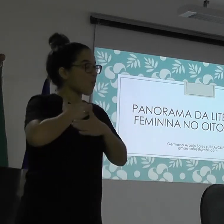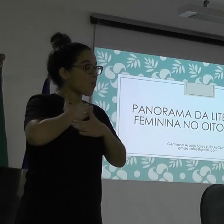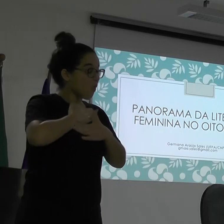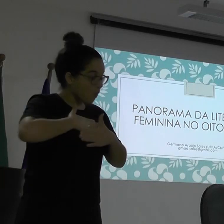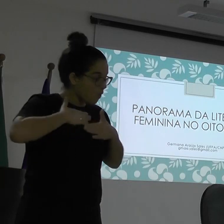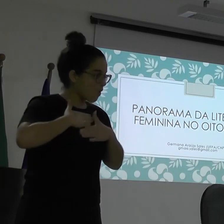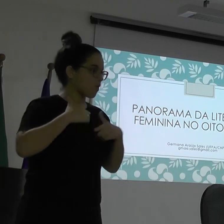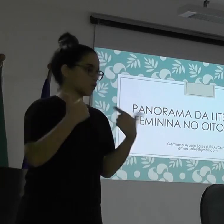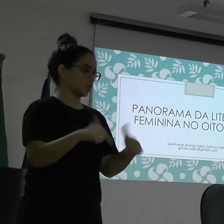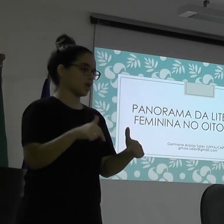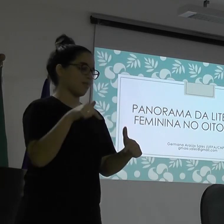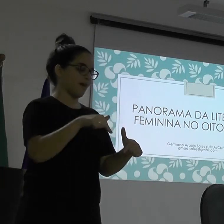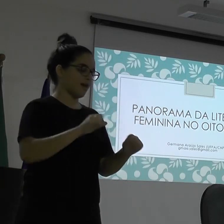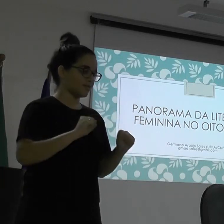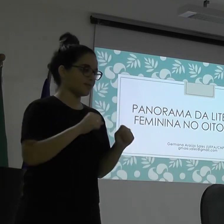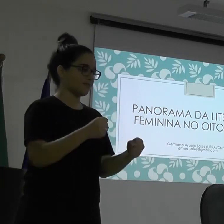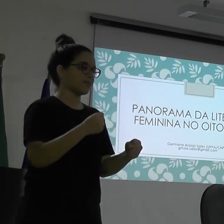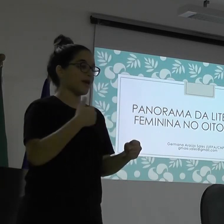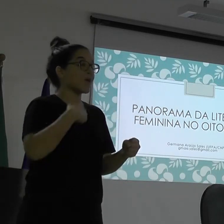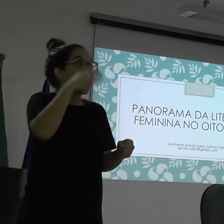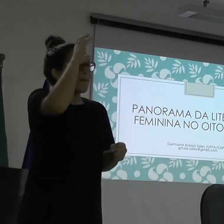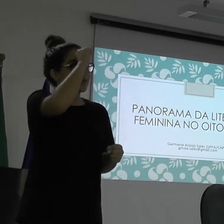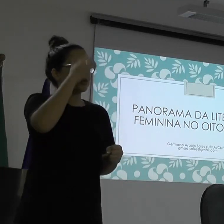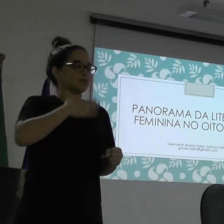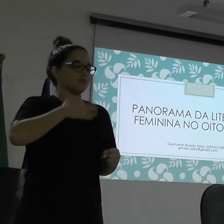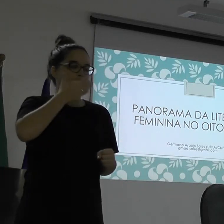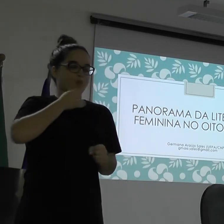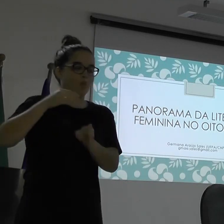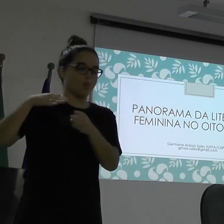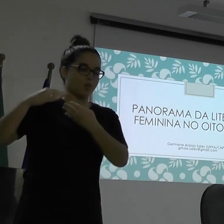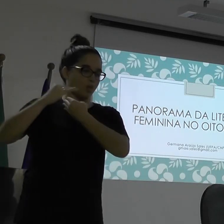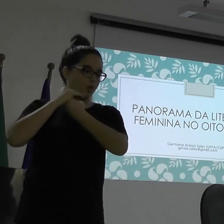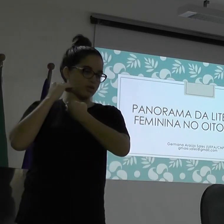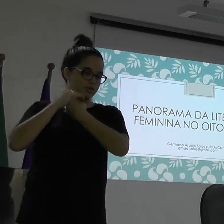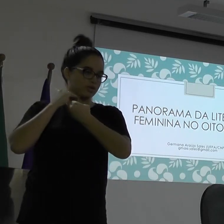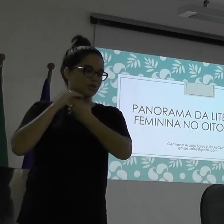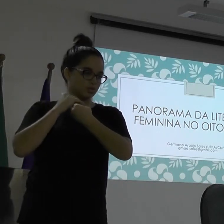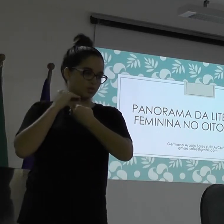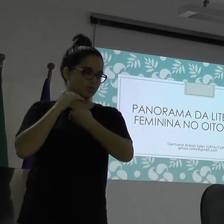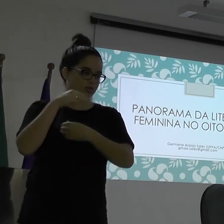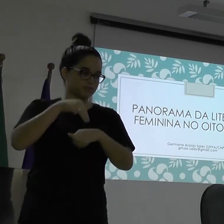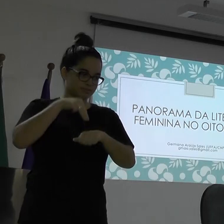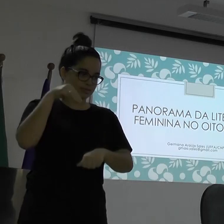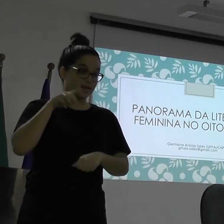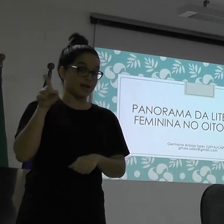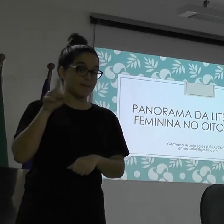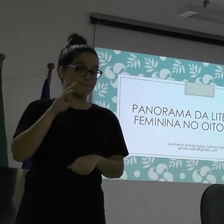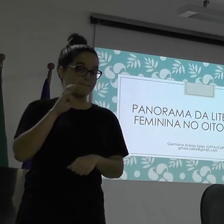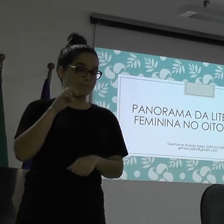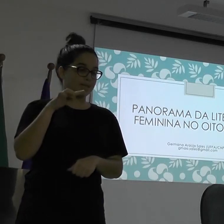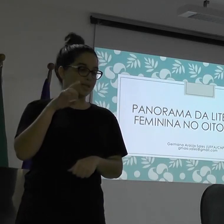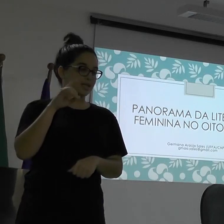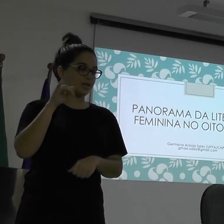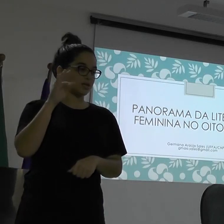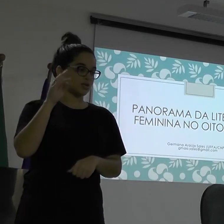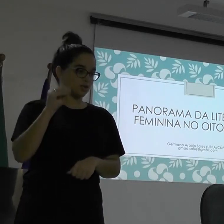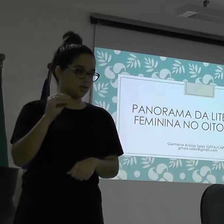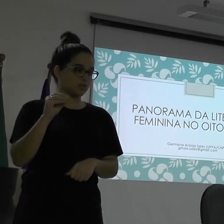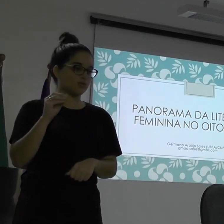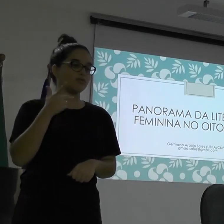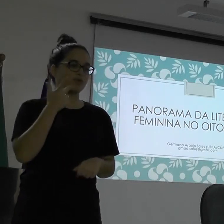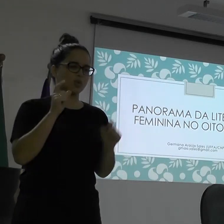porque eu aprendi com o meu orientador de mestrado, foi o professor Benedito Nunes, que ele dizia assim, um trabalho descansa o